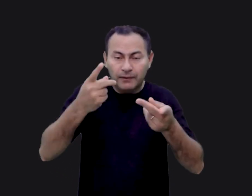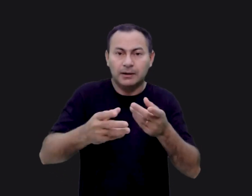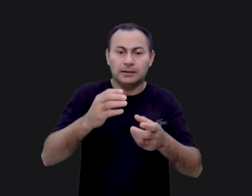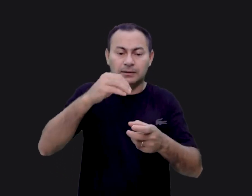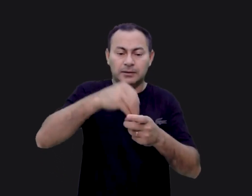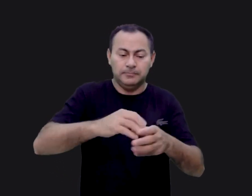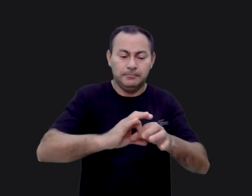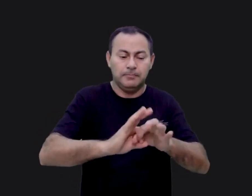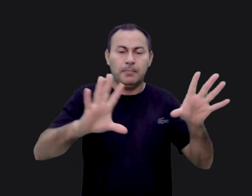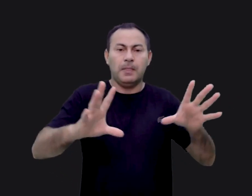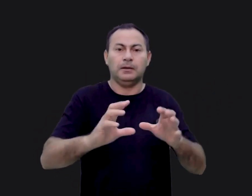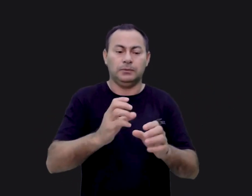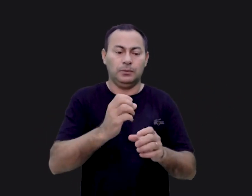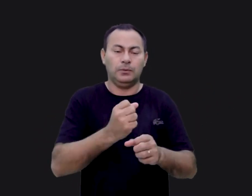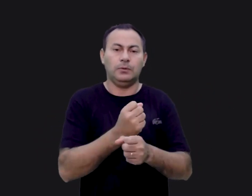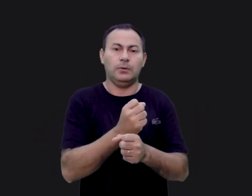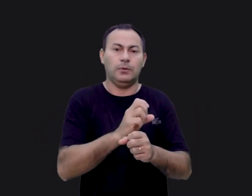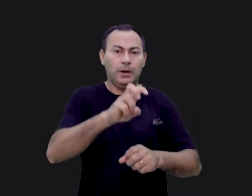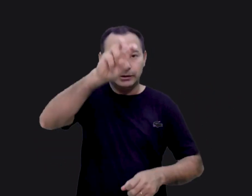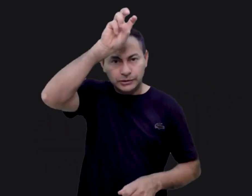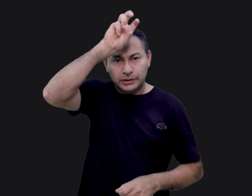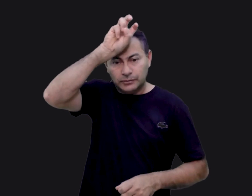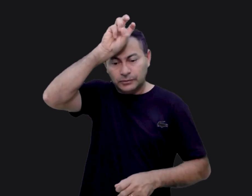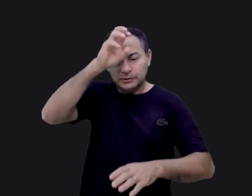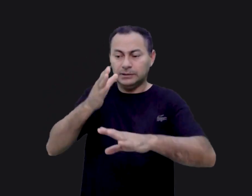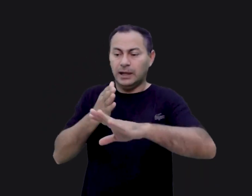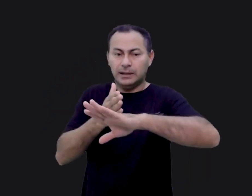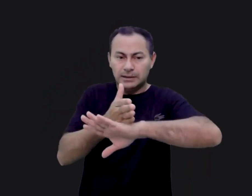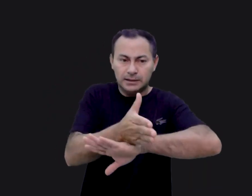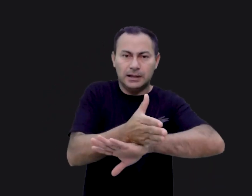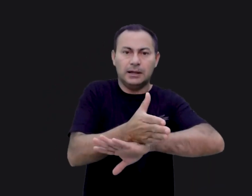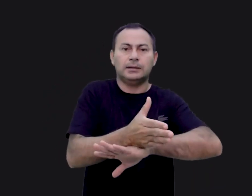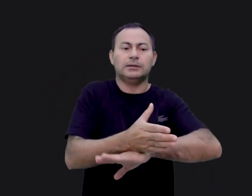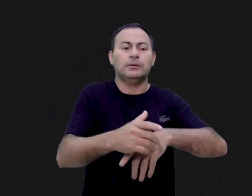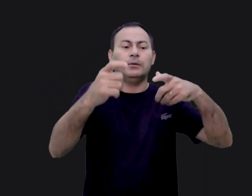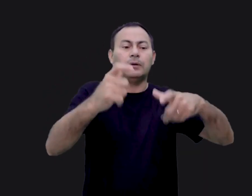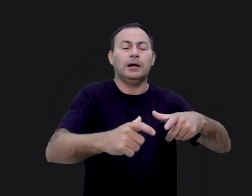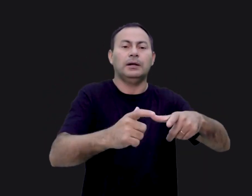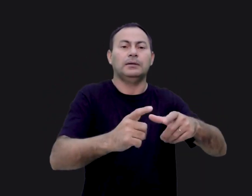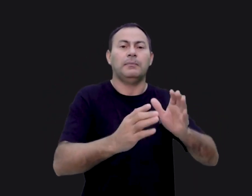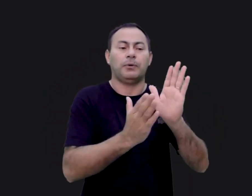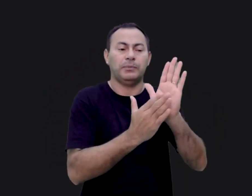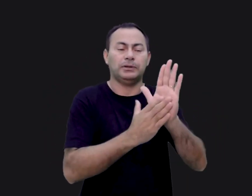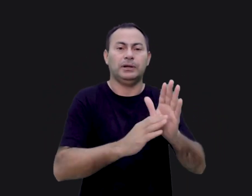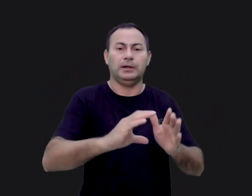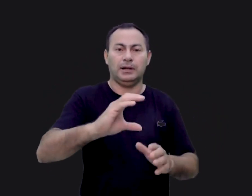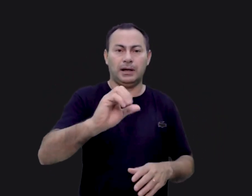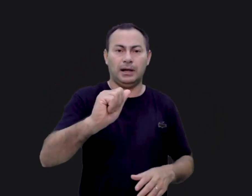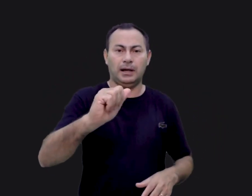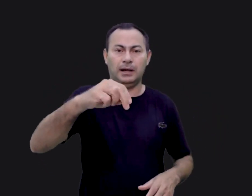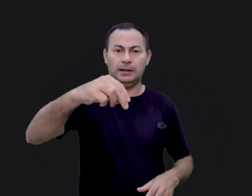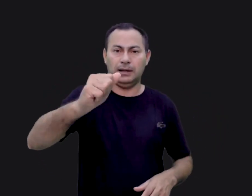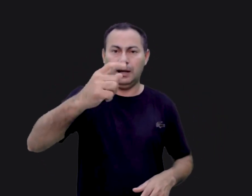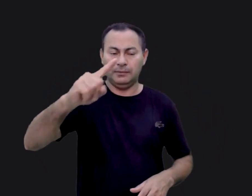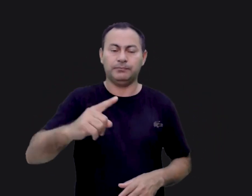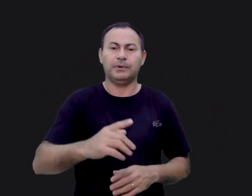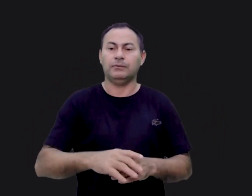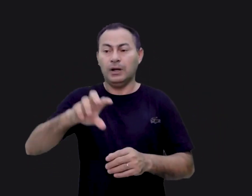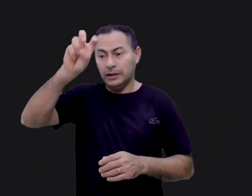que houve entre a libertação do Egito e a entrada na Terra Prometida de Canaã. Eles não foram direto do Egito para Canaã,